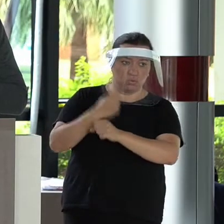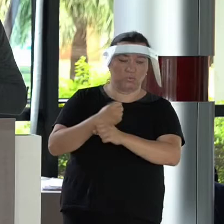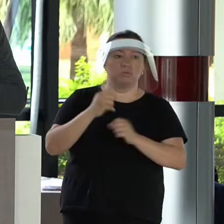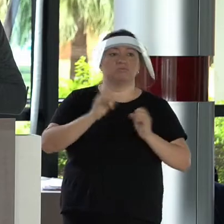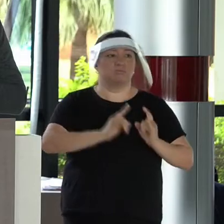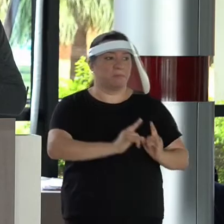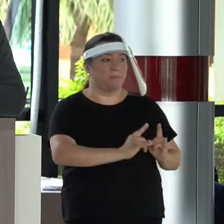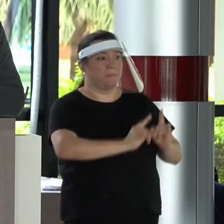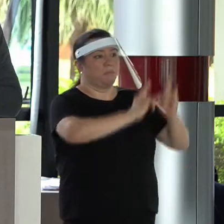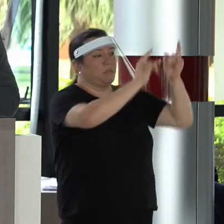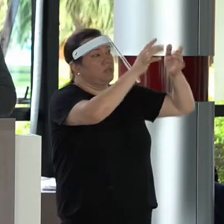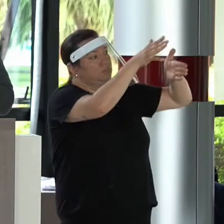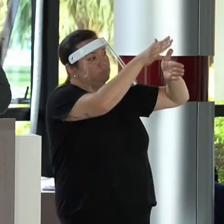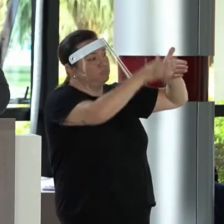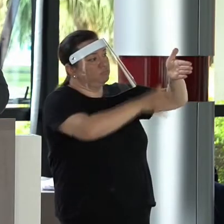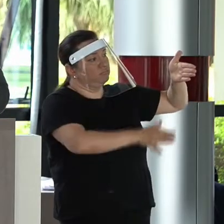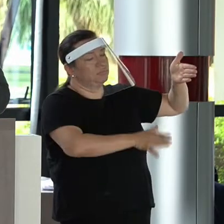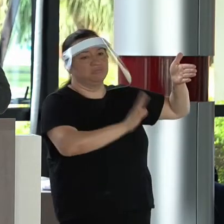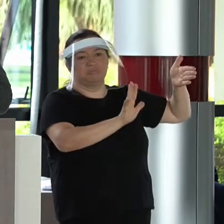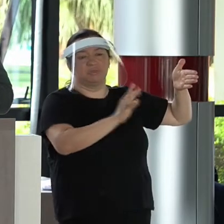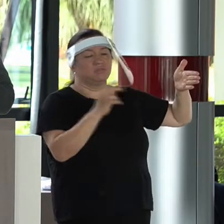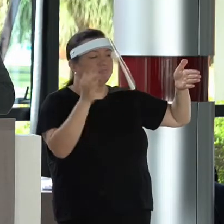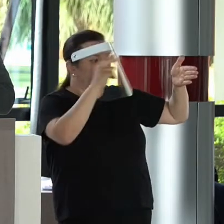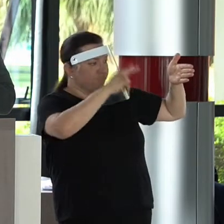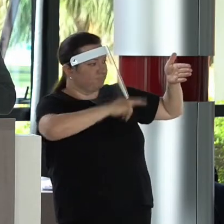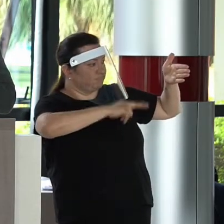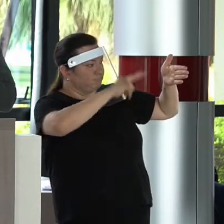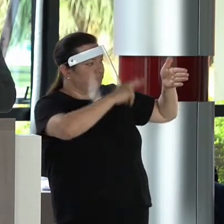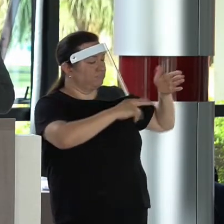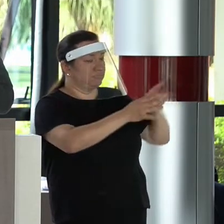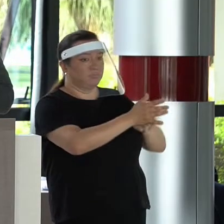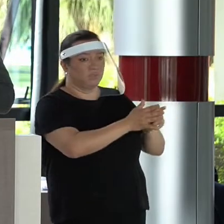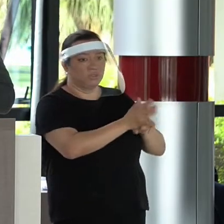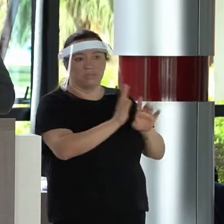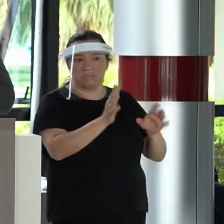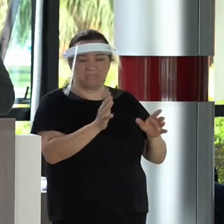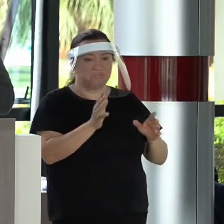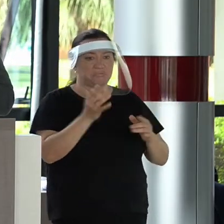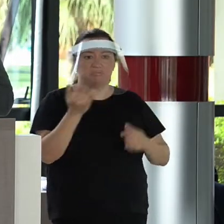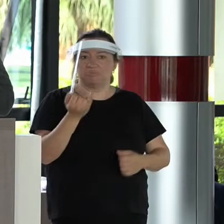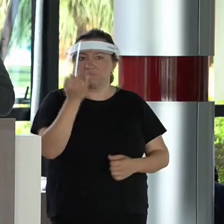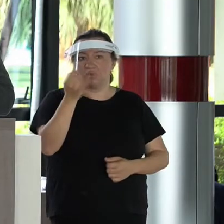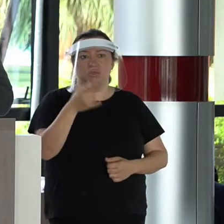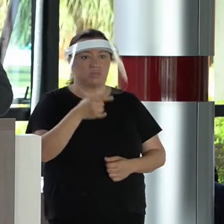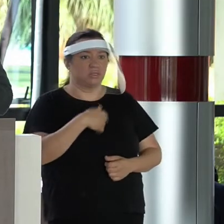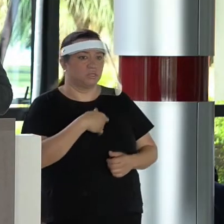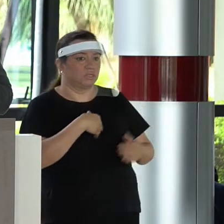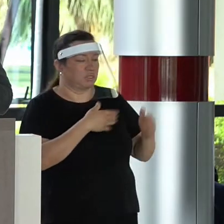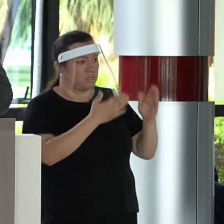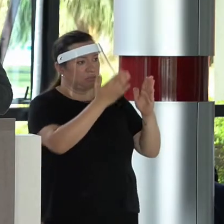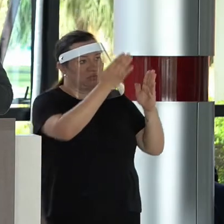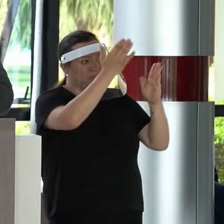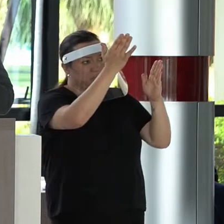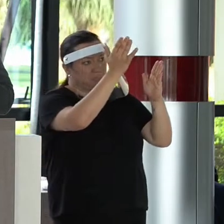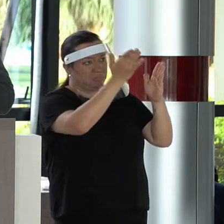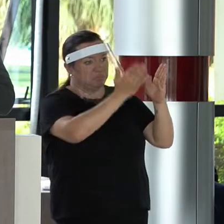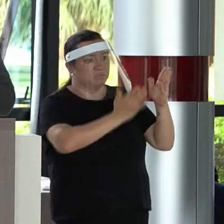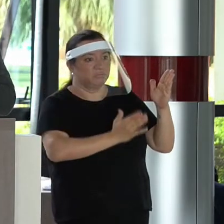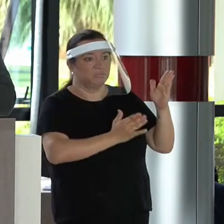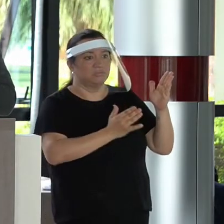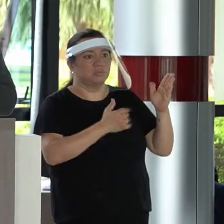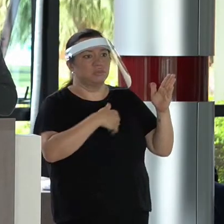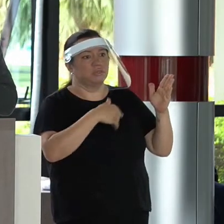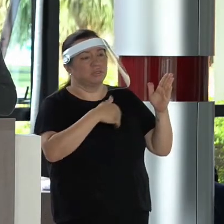aquela fachada, não importa muito se a fissura ela tem 35 graus, por exemplo. Eu